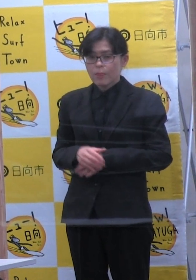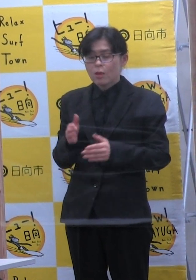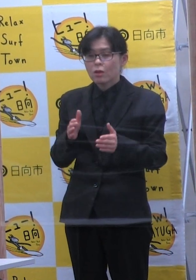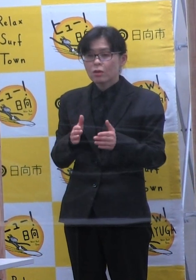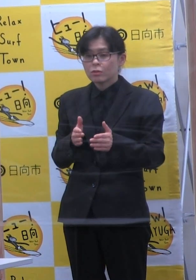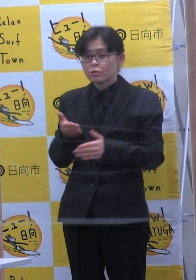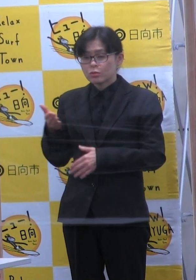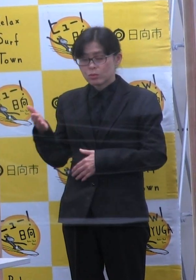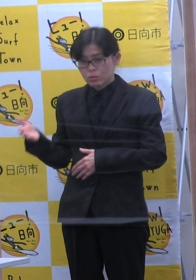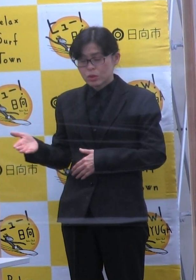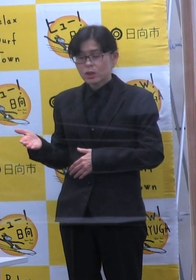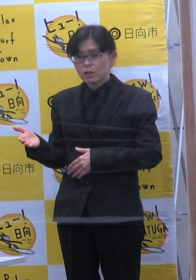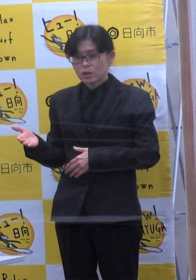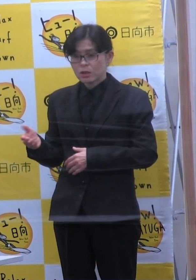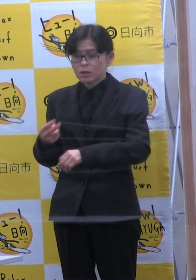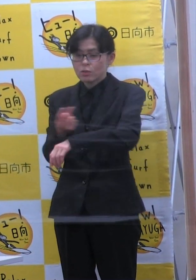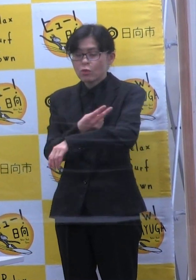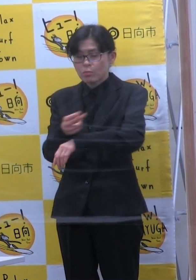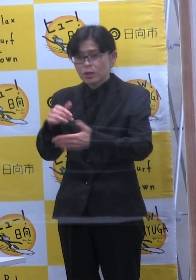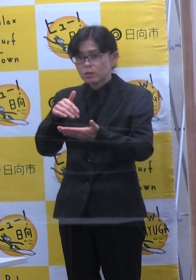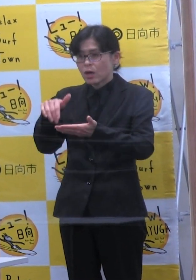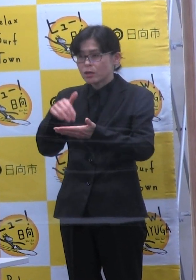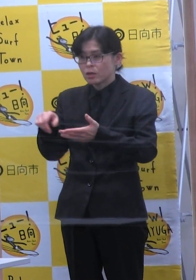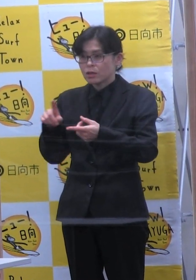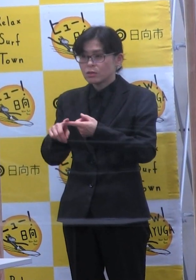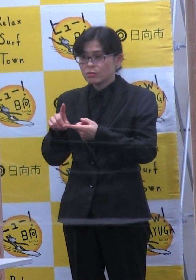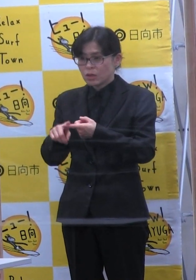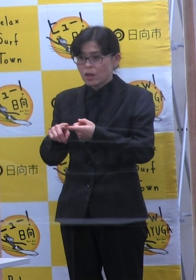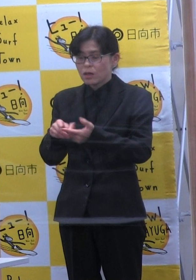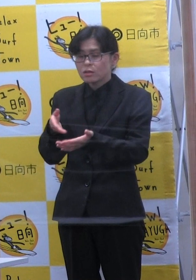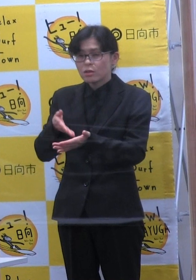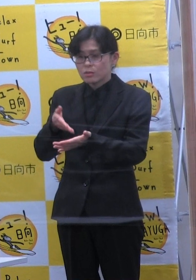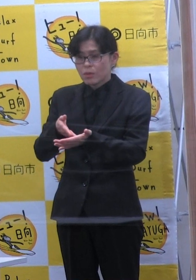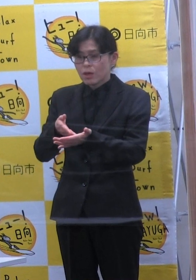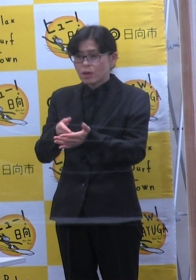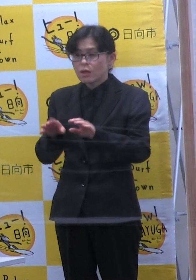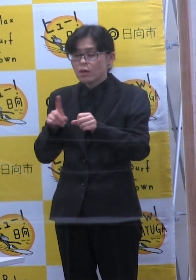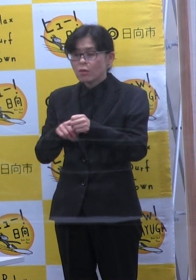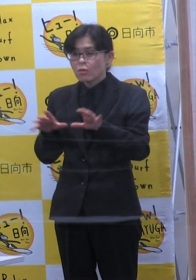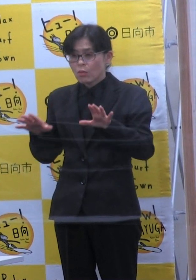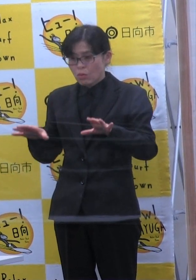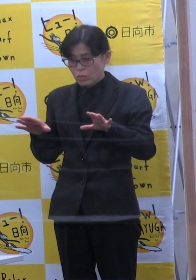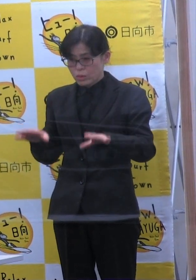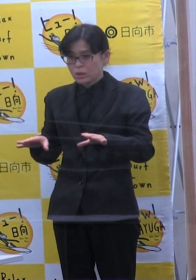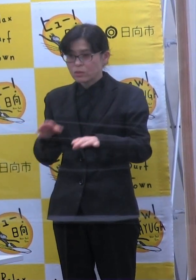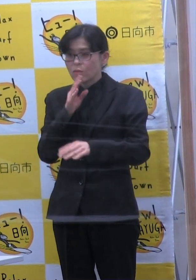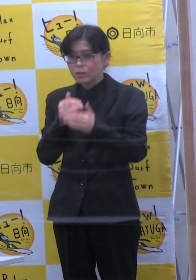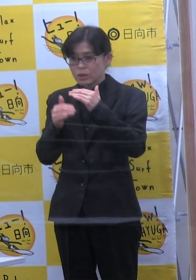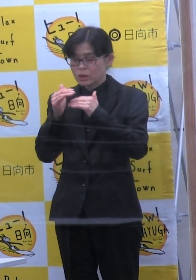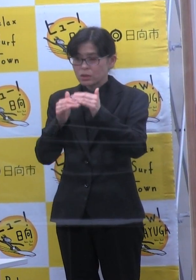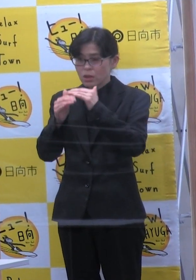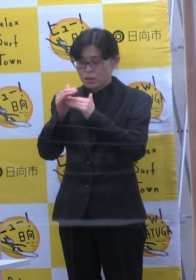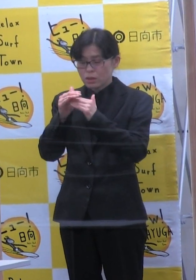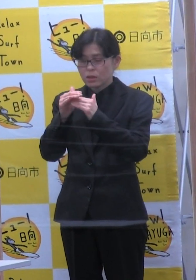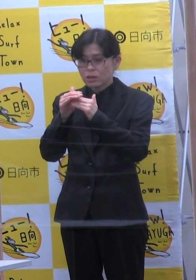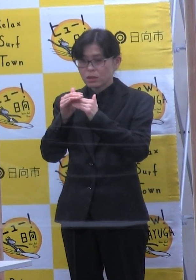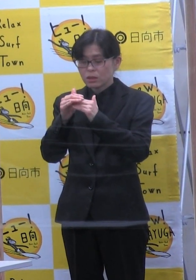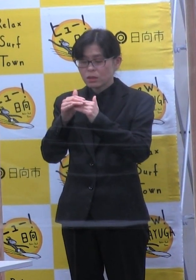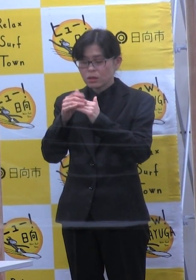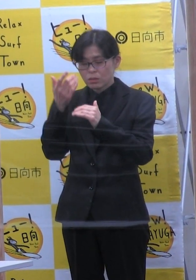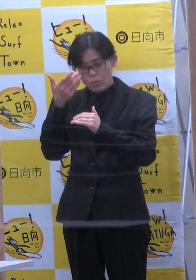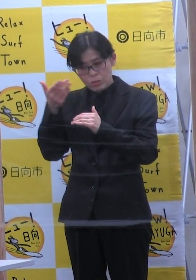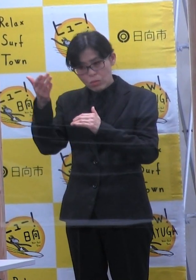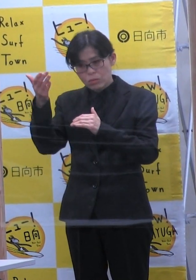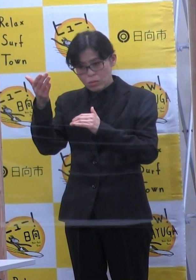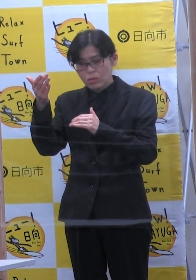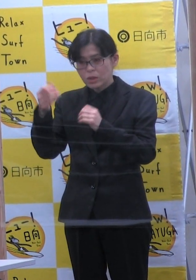次に各特別会計については、本年度の実績未行に基づく見込みに基づ